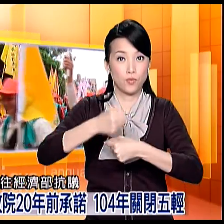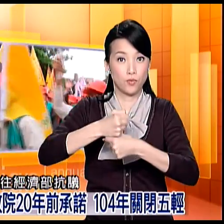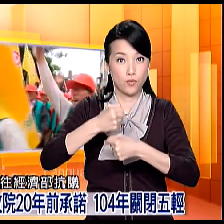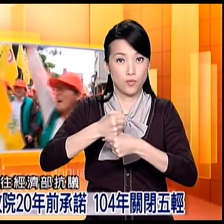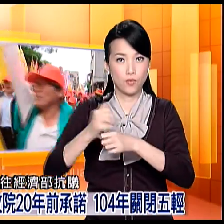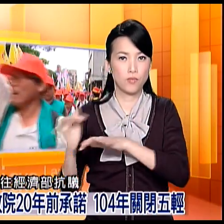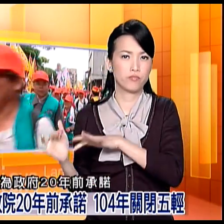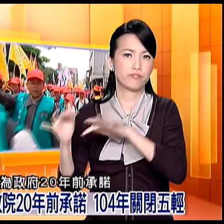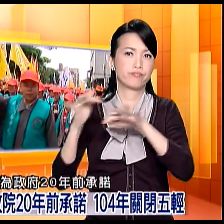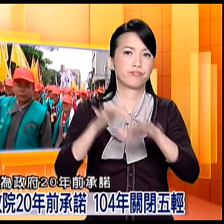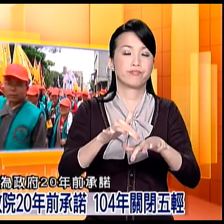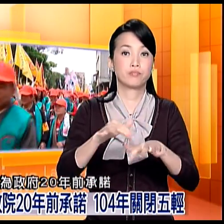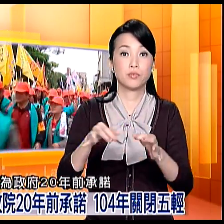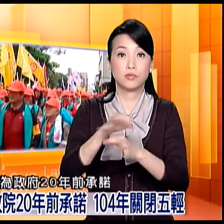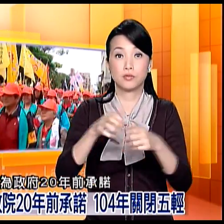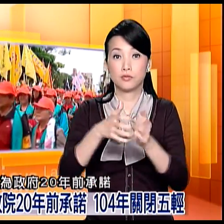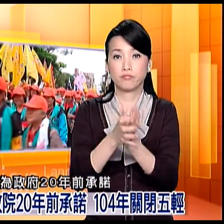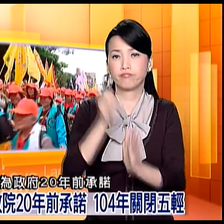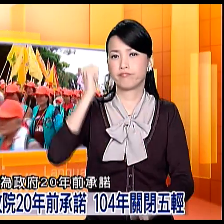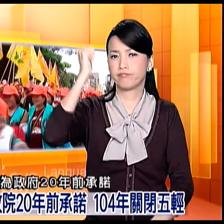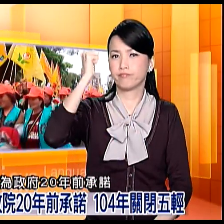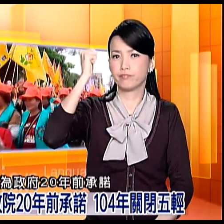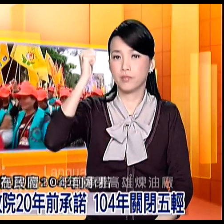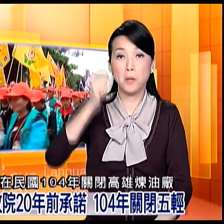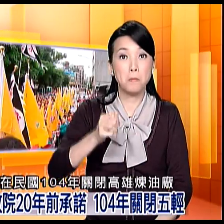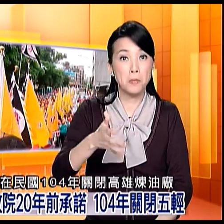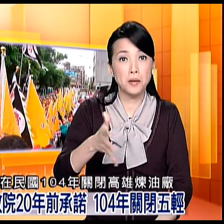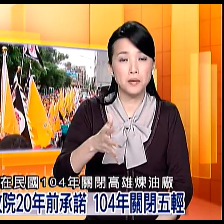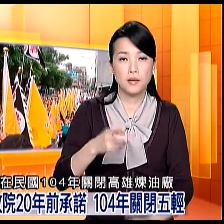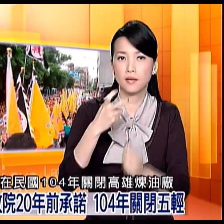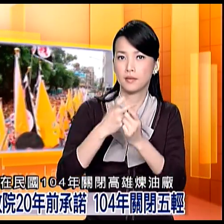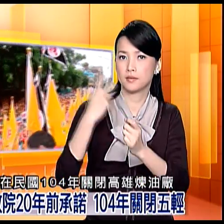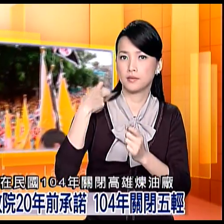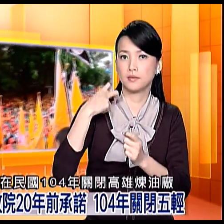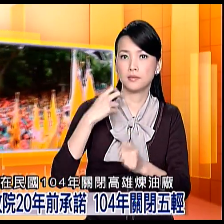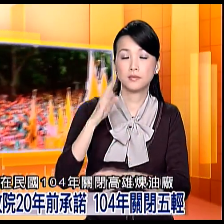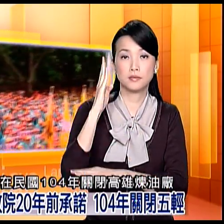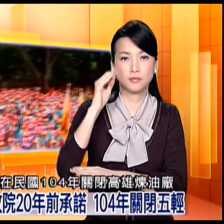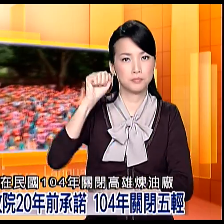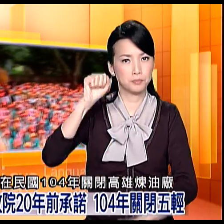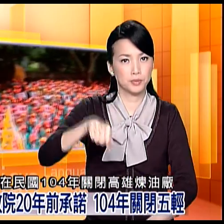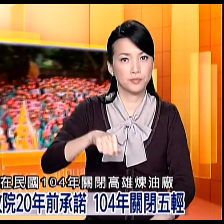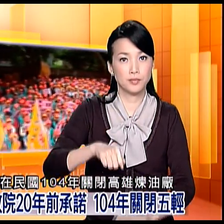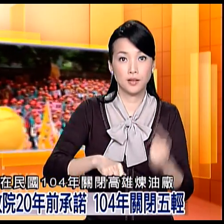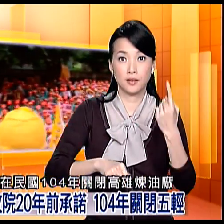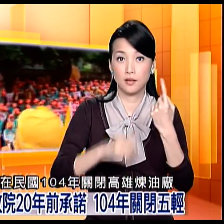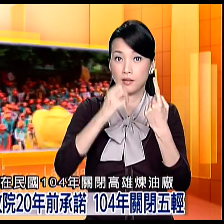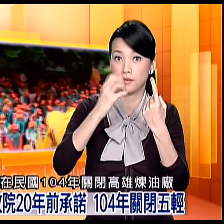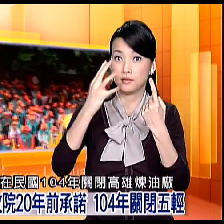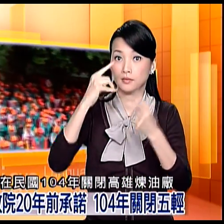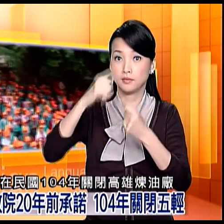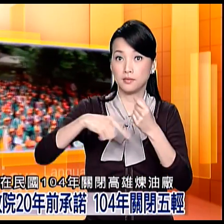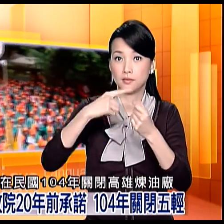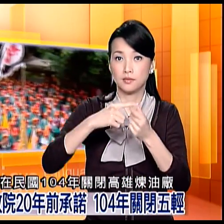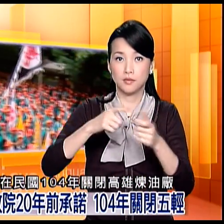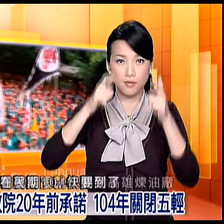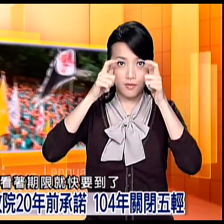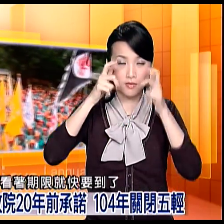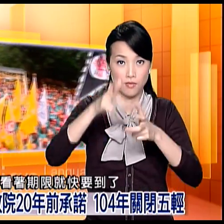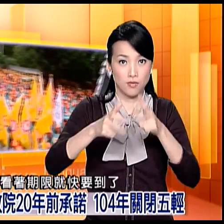议，因为政府20年前承诺将在民国104年关闭高雄炼油厂，眼看着期